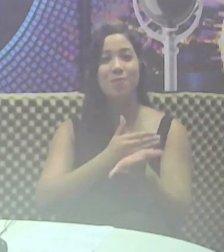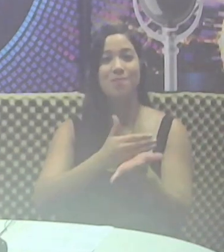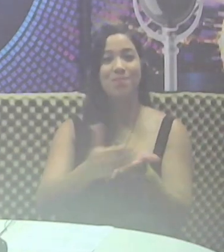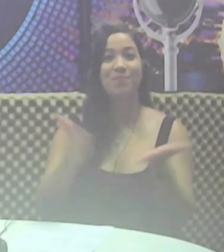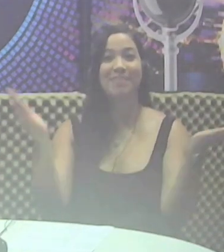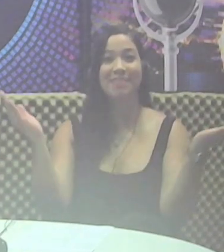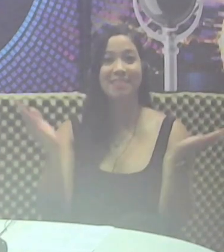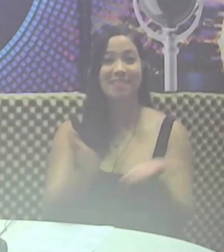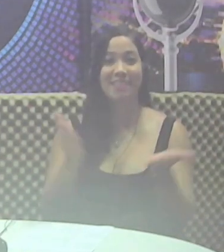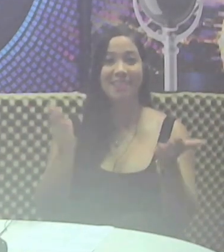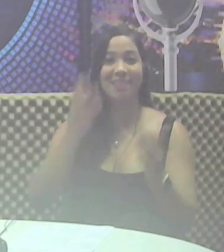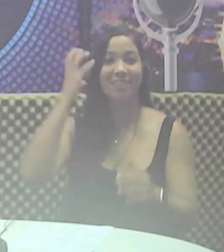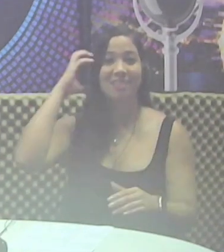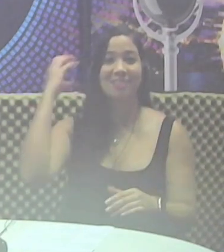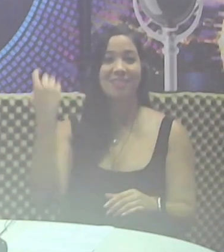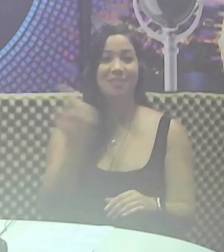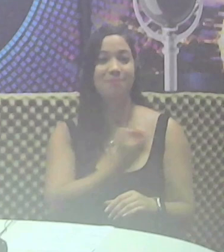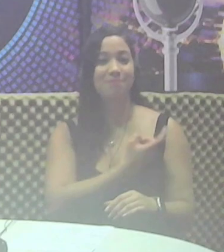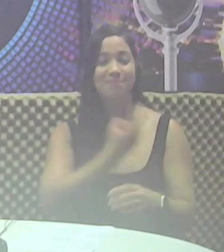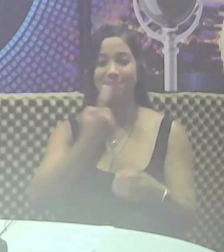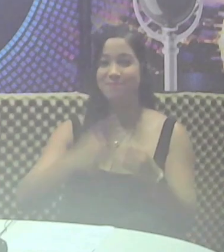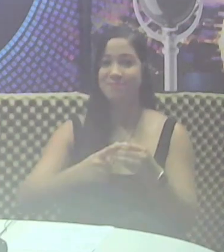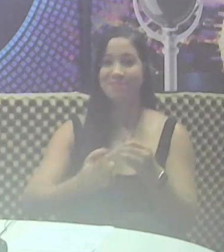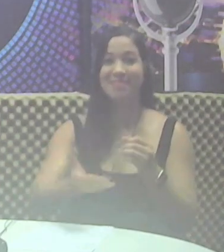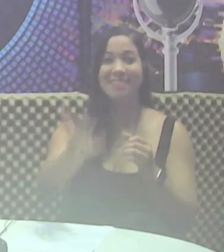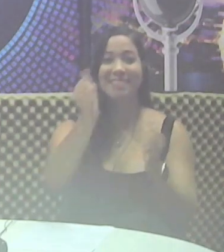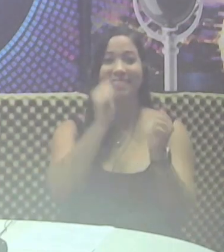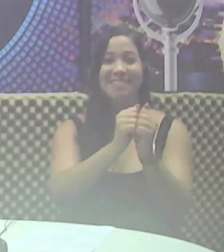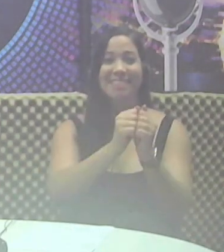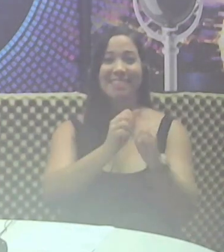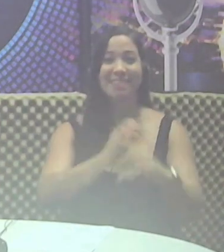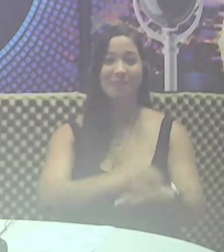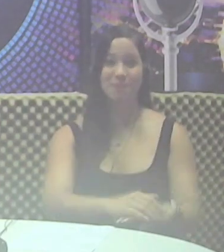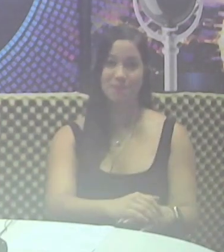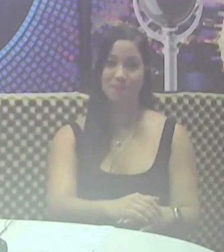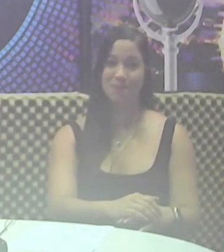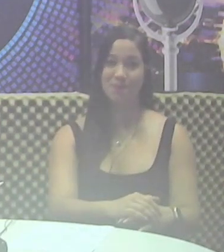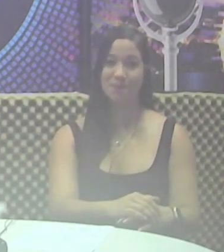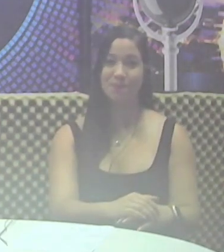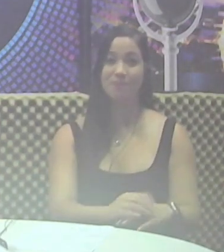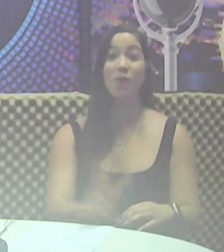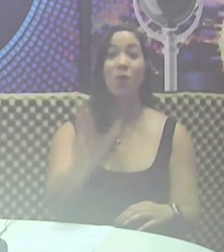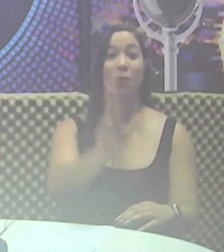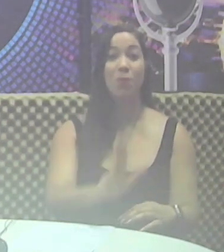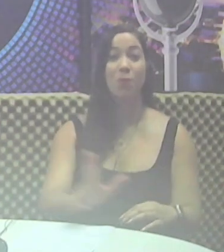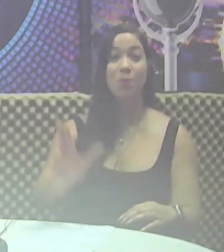partir de agora na Rádio Nossa Cidade. Vem com a gente!